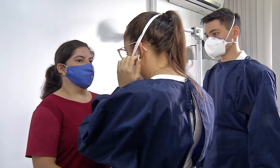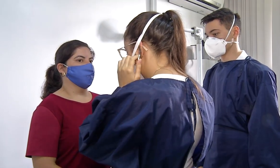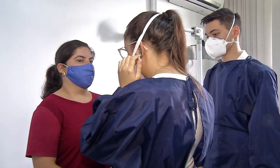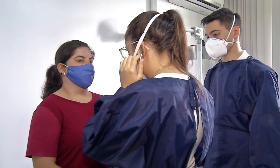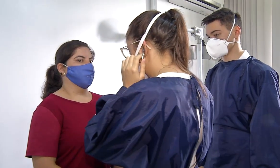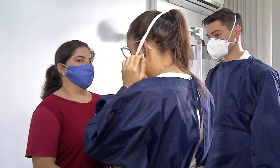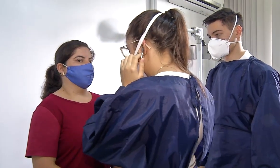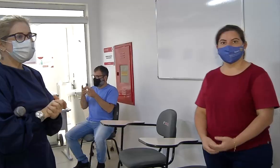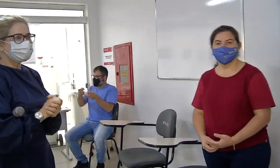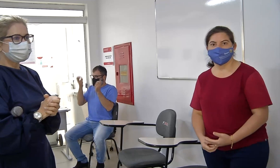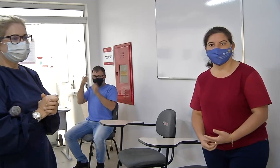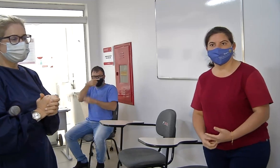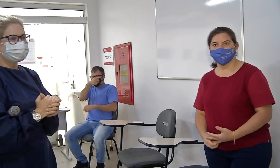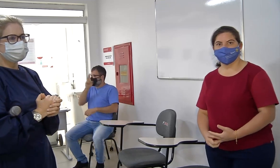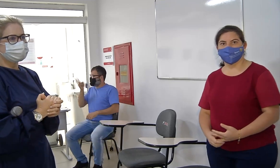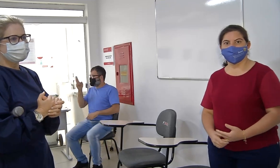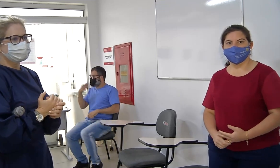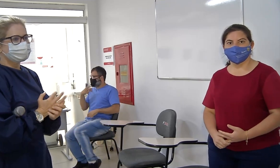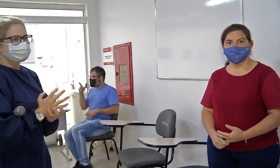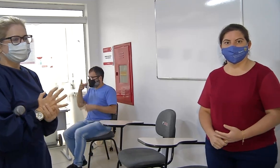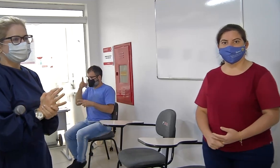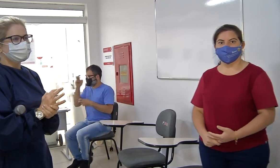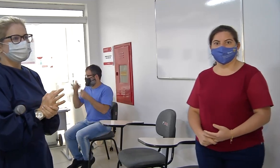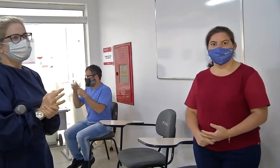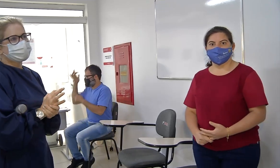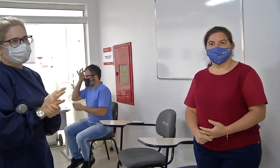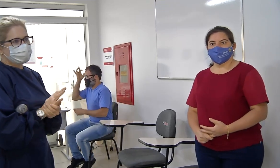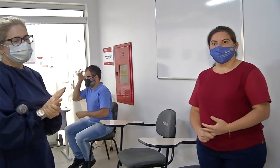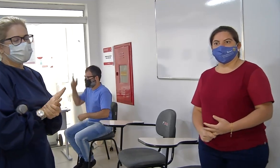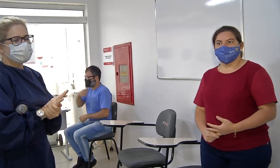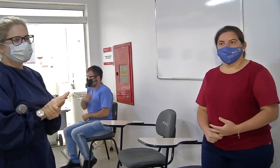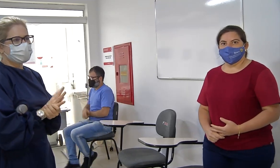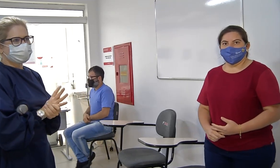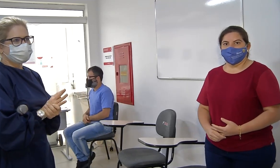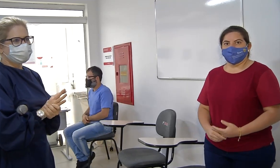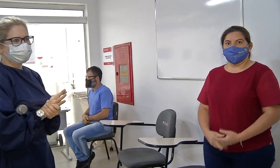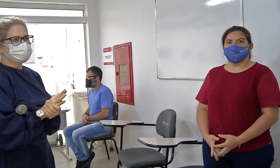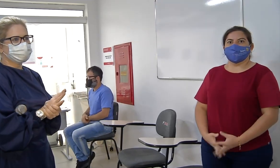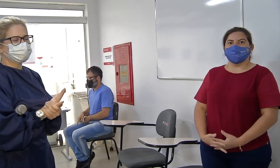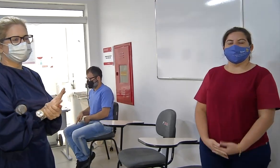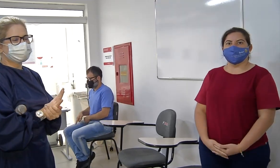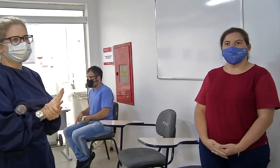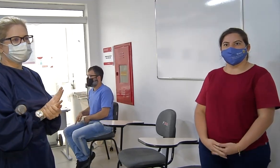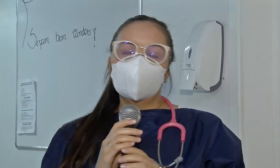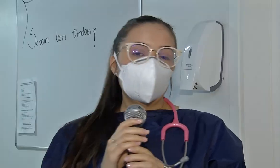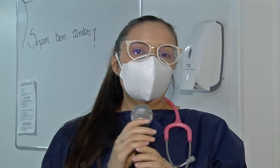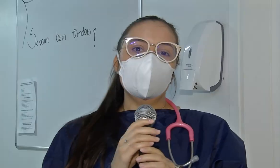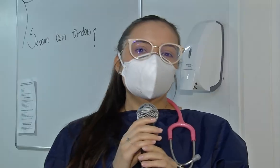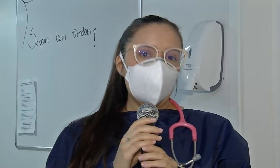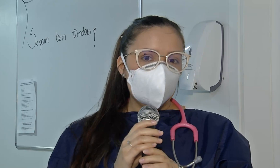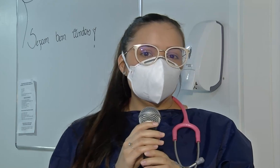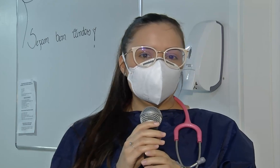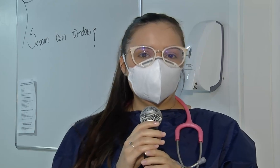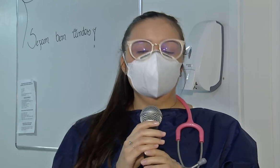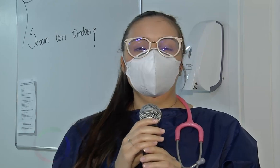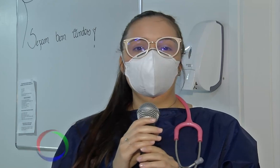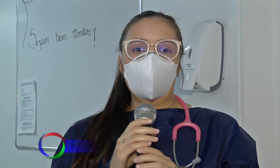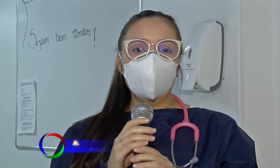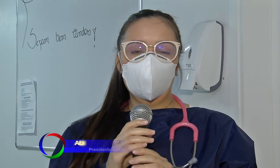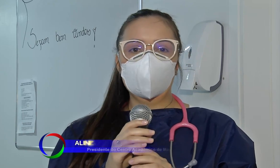no município. A ideia surgiu entre os alunos e agora é uma realidade. As principais queixas da